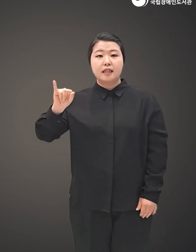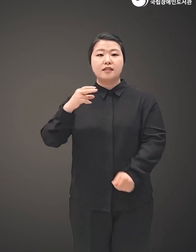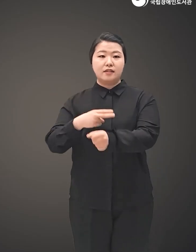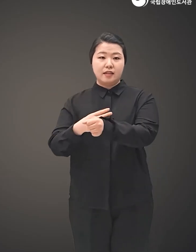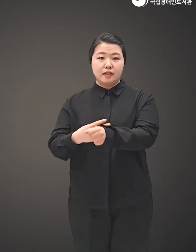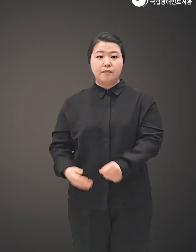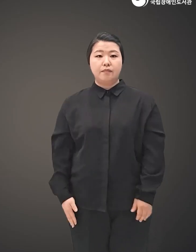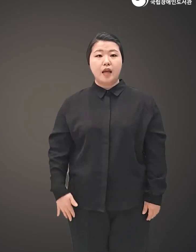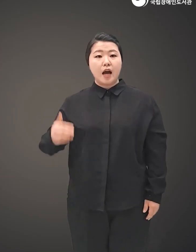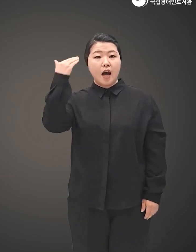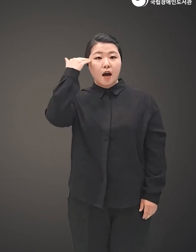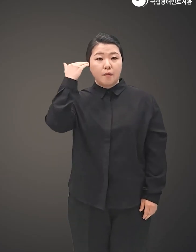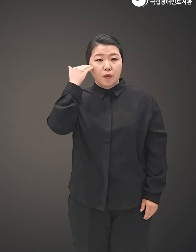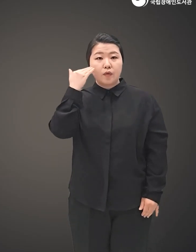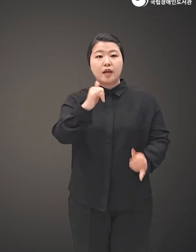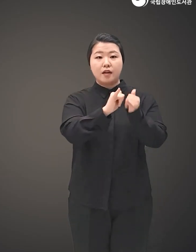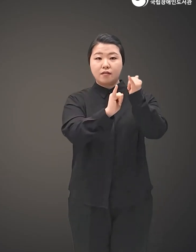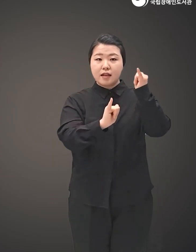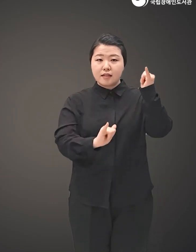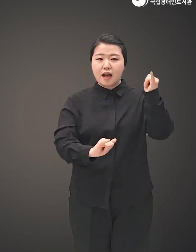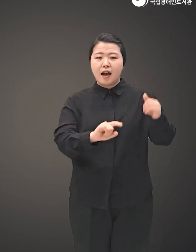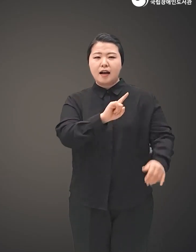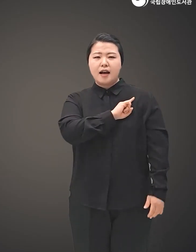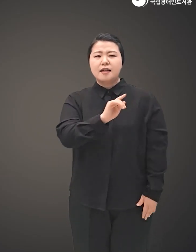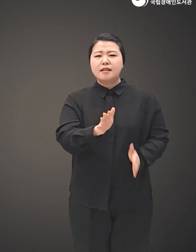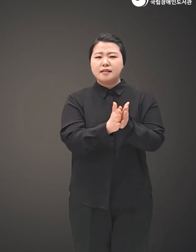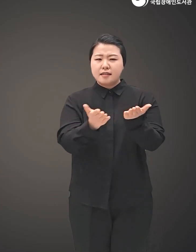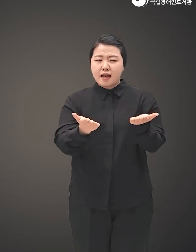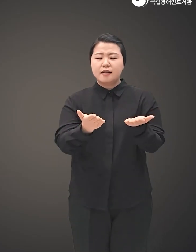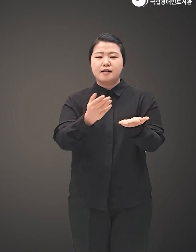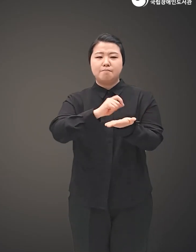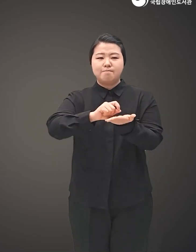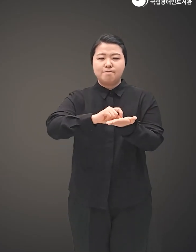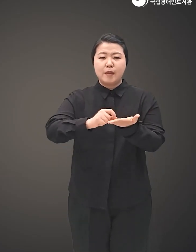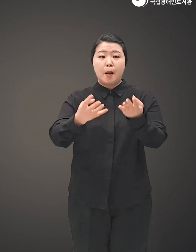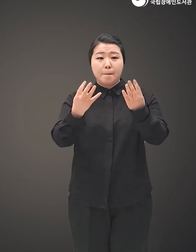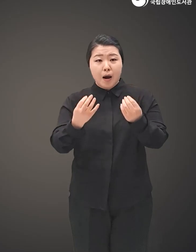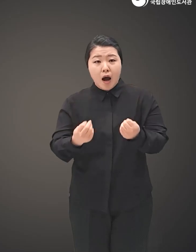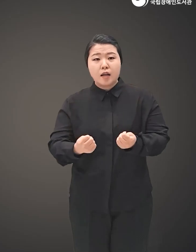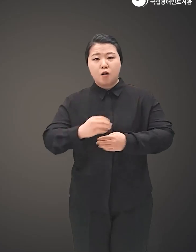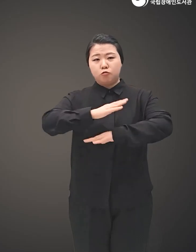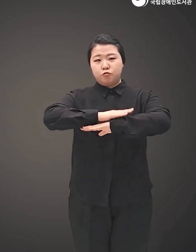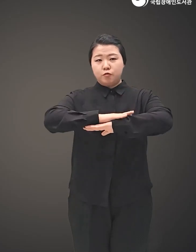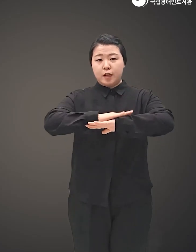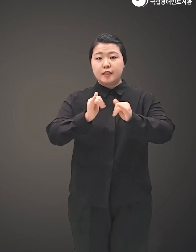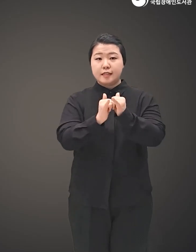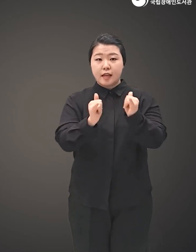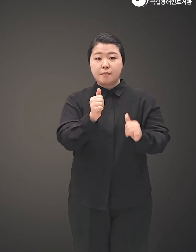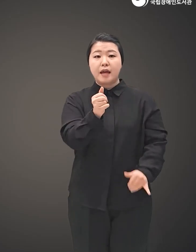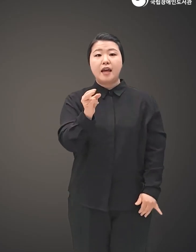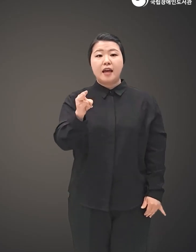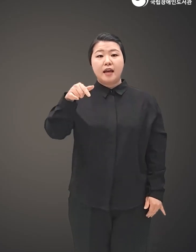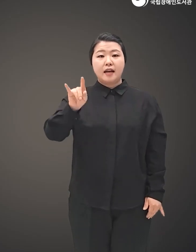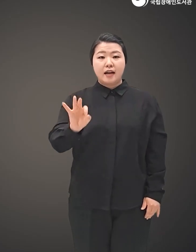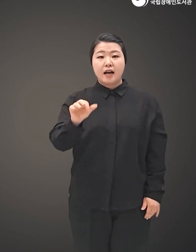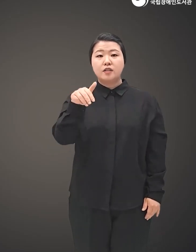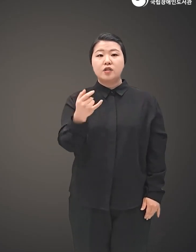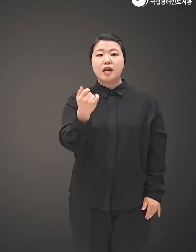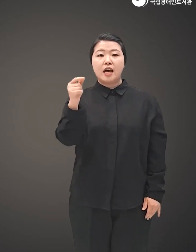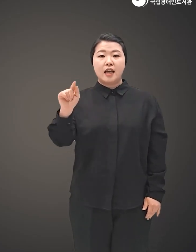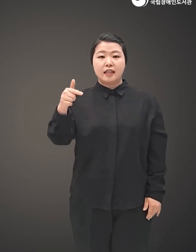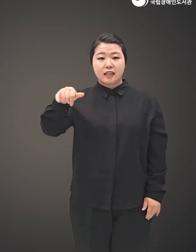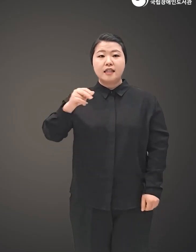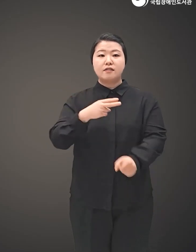선생님입니다. 대한민국 역사상 가장 책을 많이 집필하고 책을 많이 출간하신 분이 해강